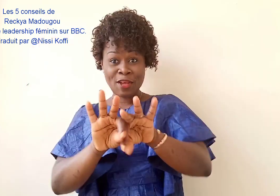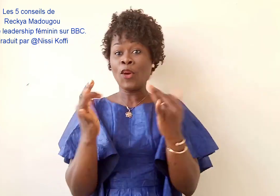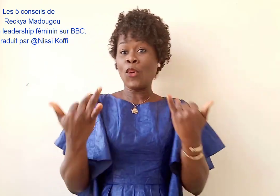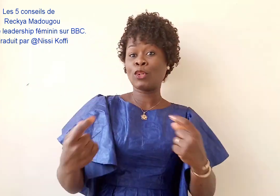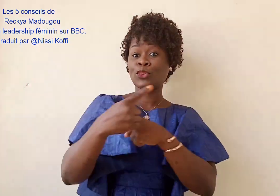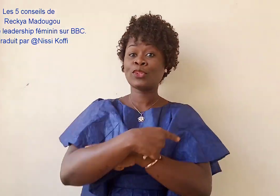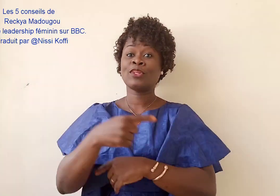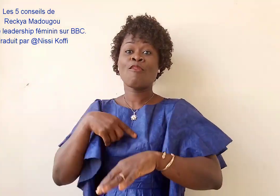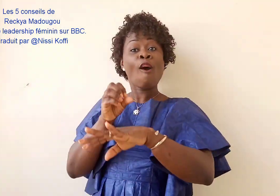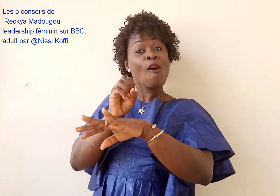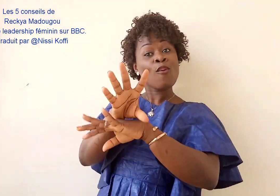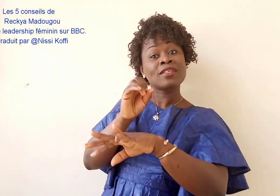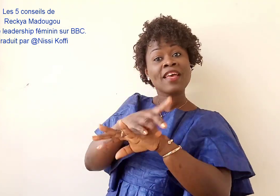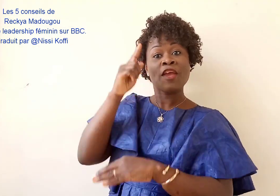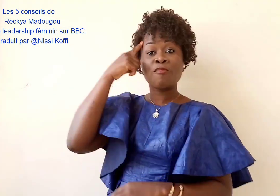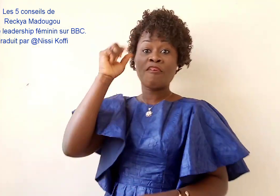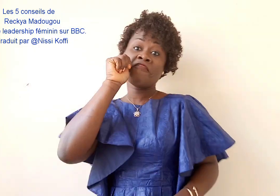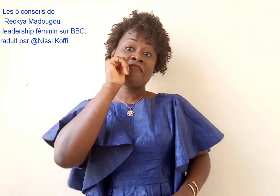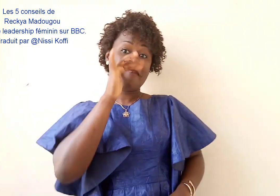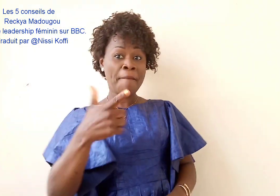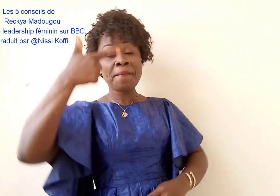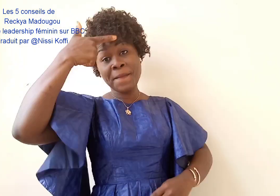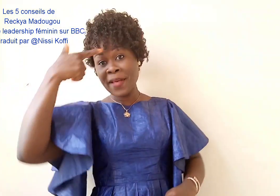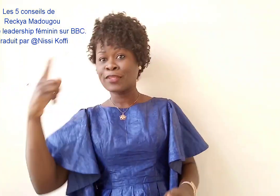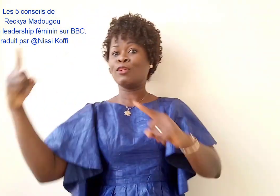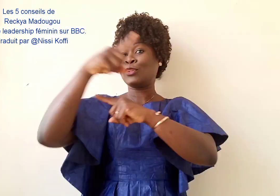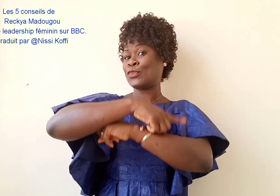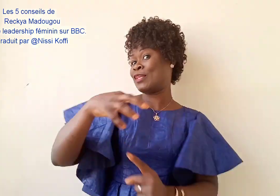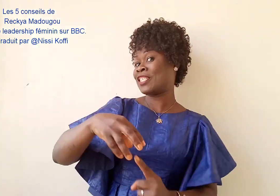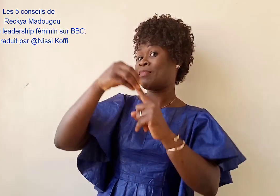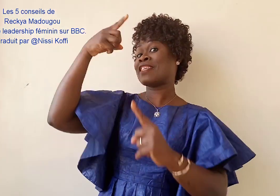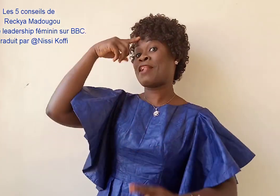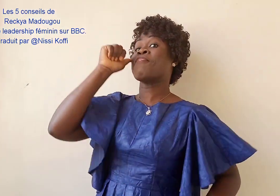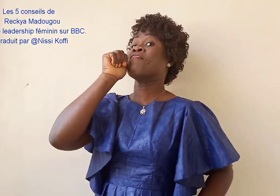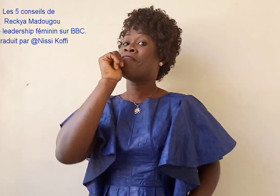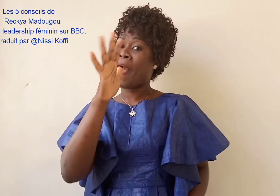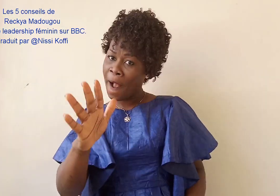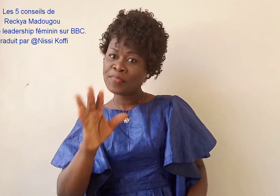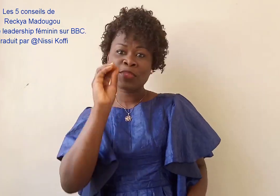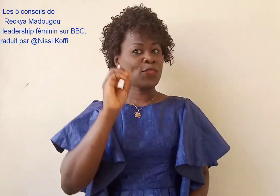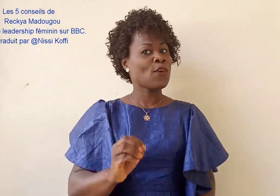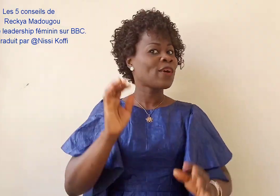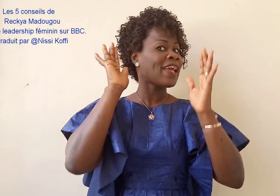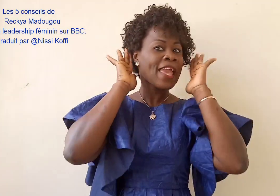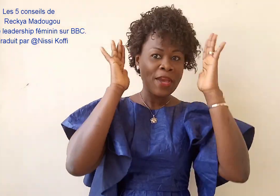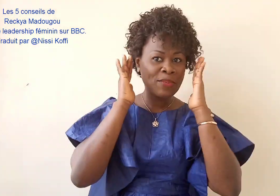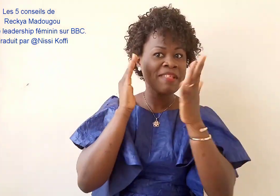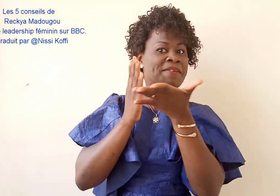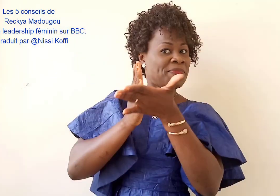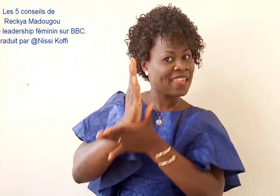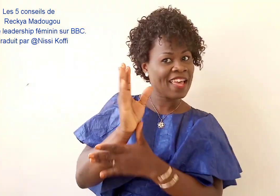Aux jeunes femmes, pour s'épanouir, s'émanciper dans la société, je donnerai les conseils suivants.